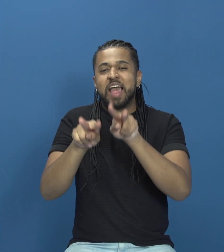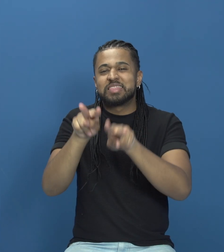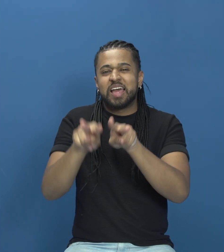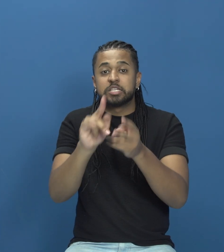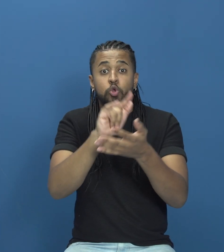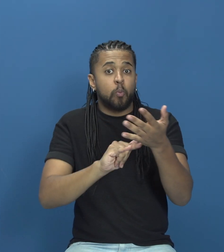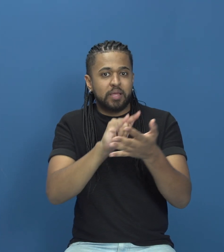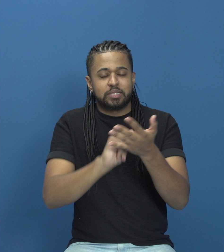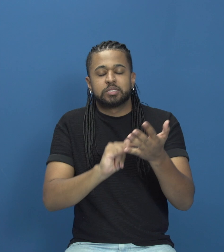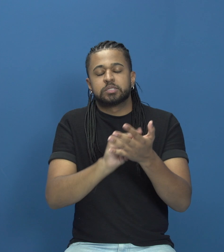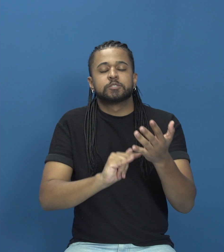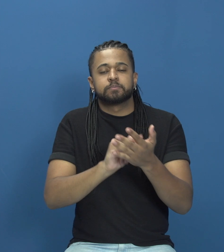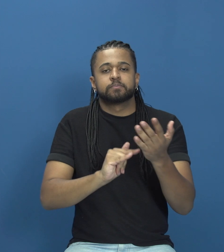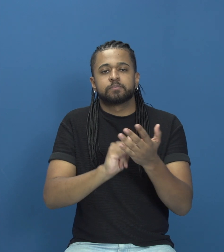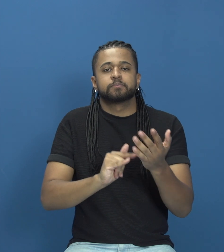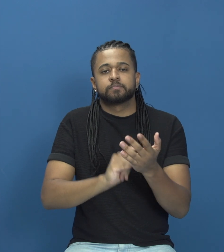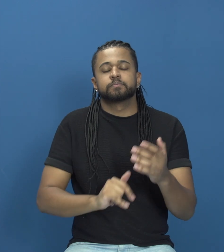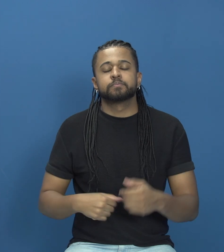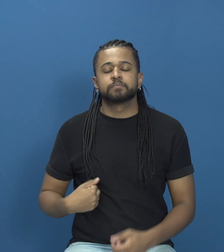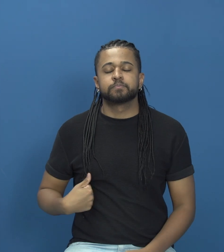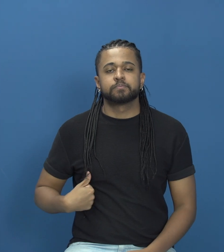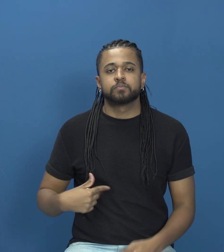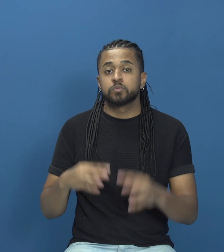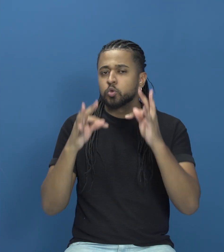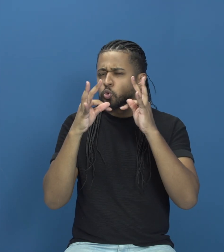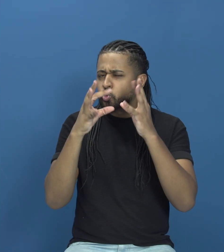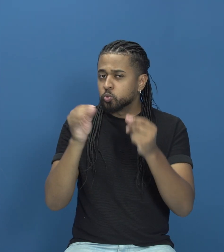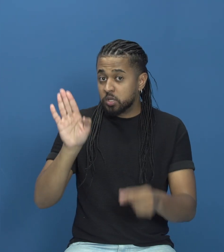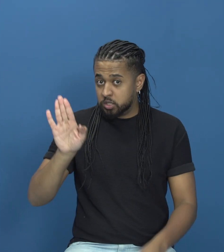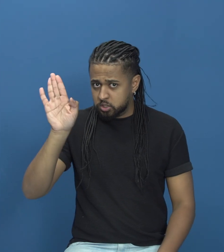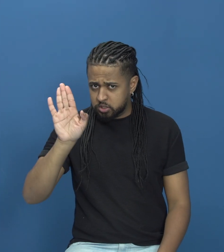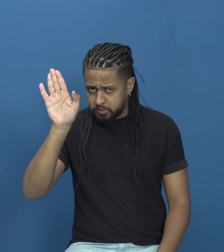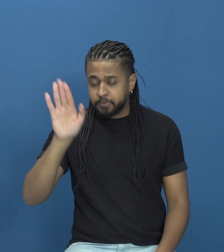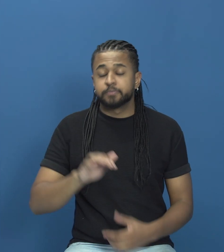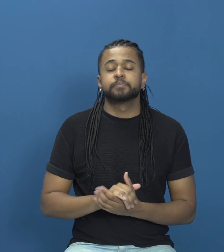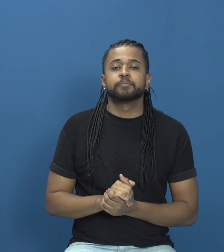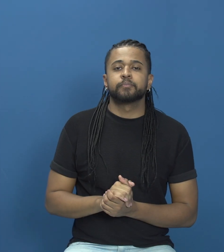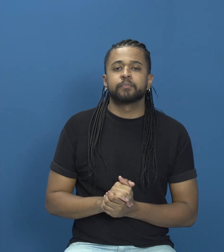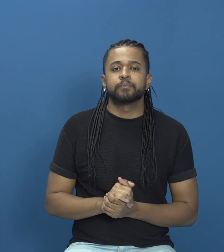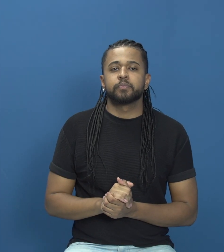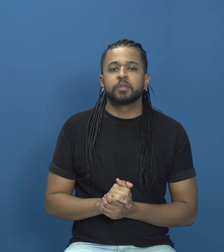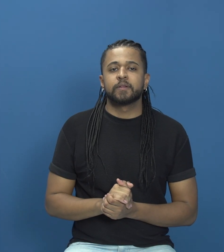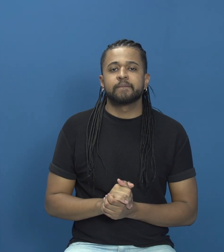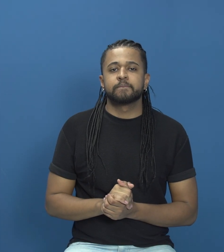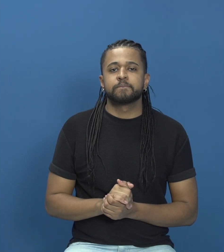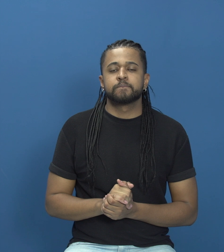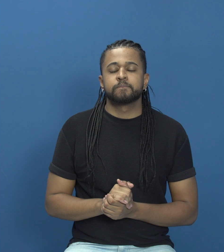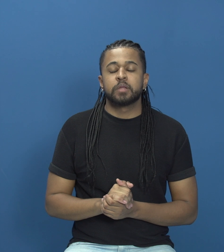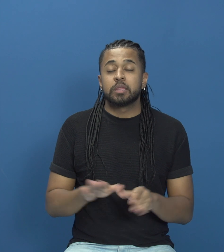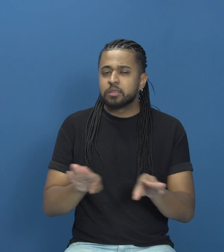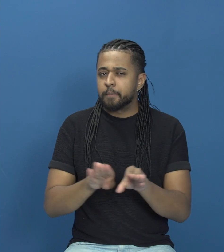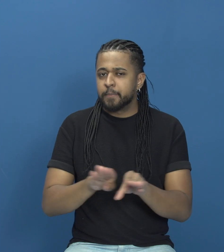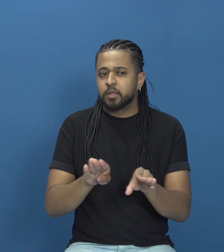da documentação, abre parênteses, para todos os candidatos, candidatas, fecha parênteses, e